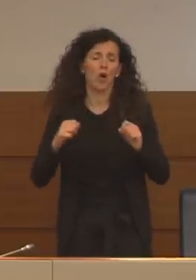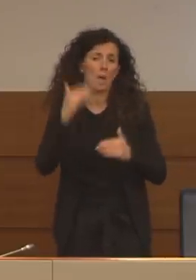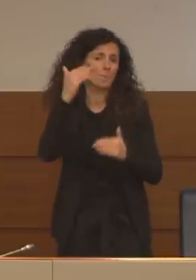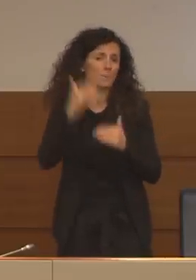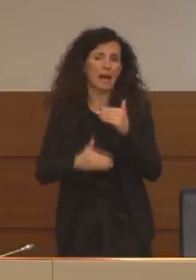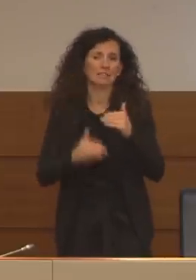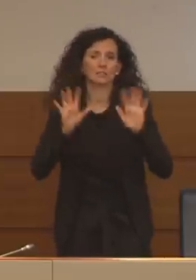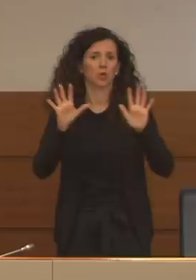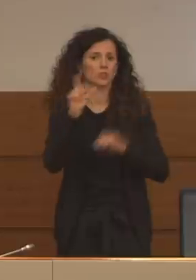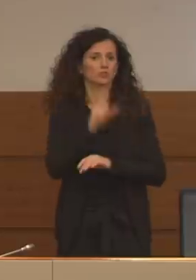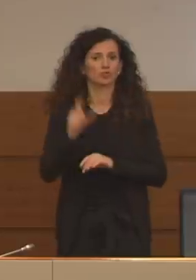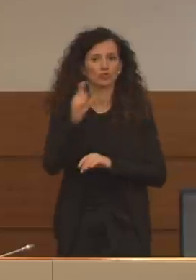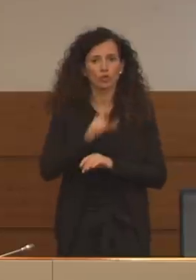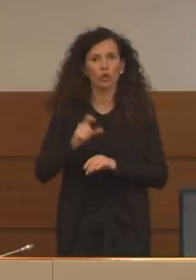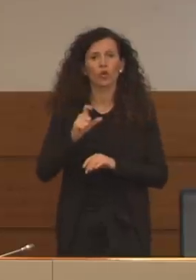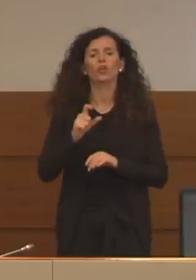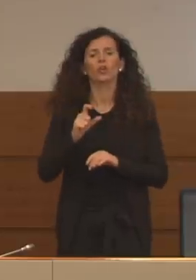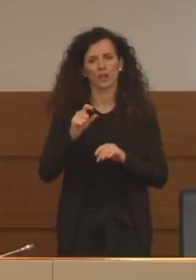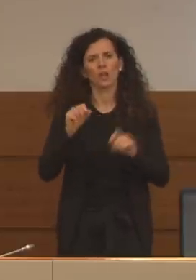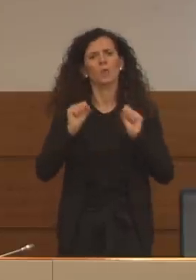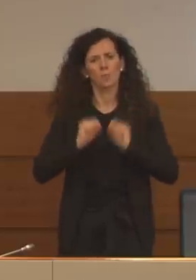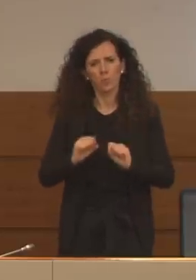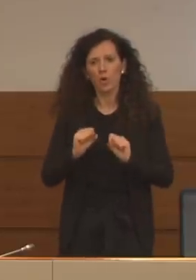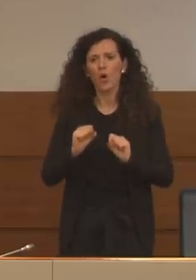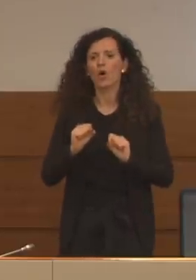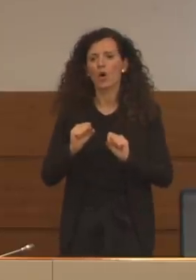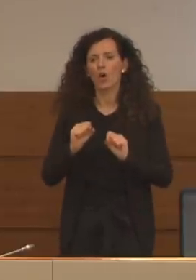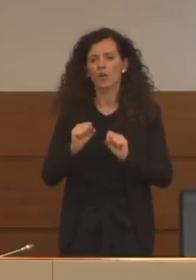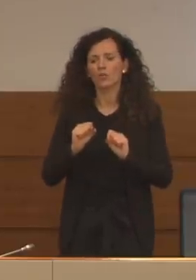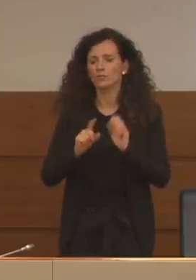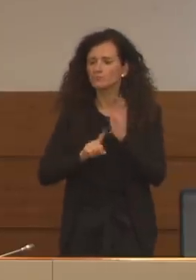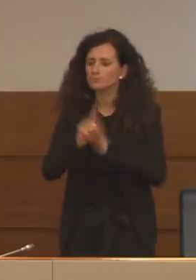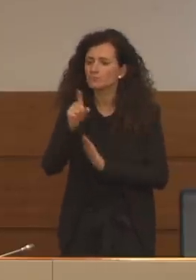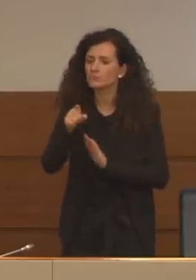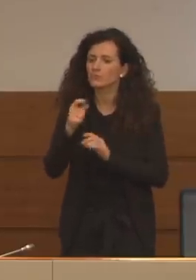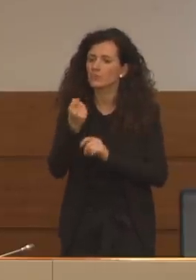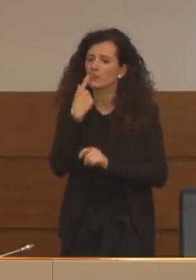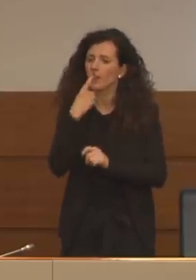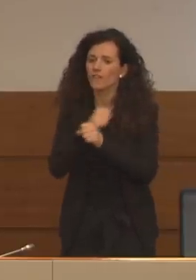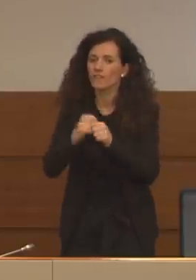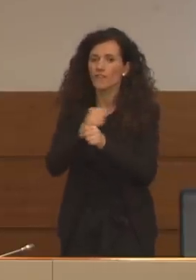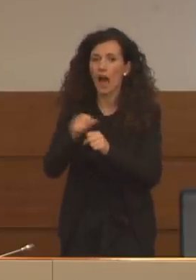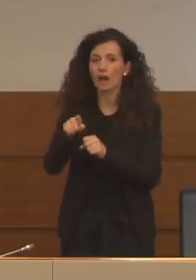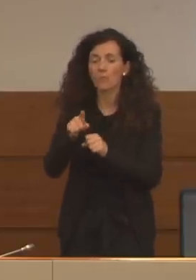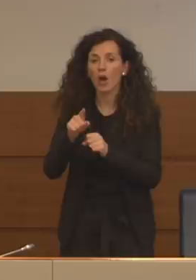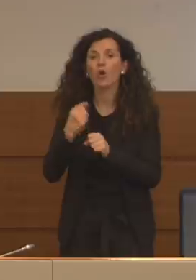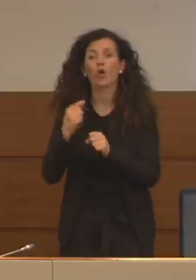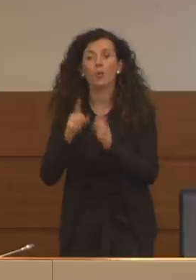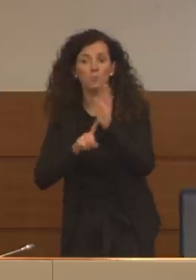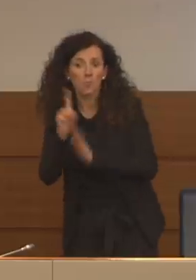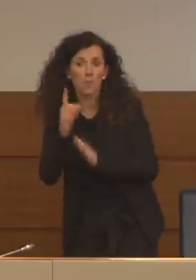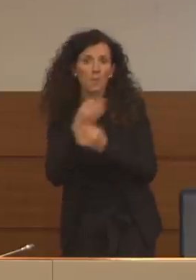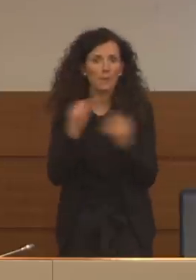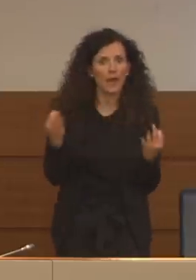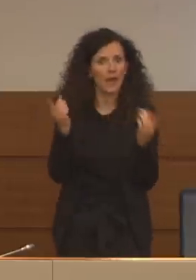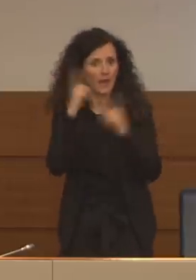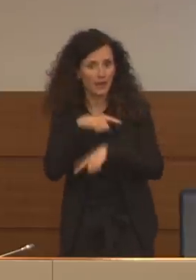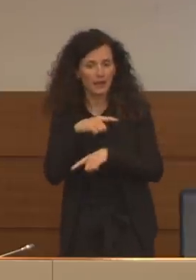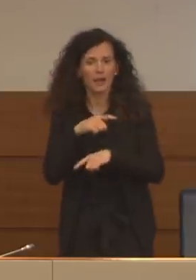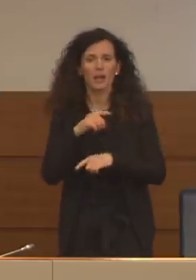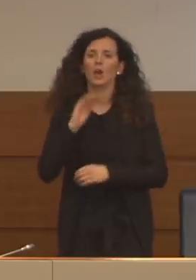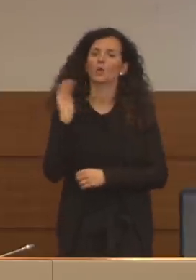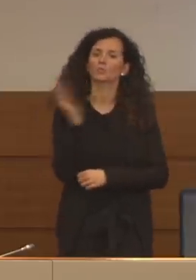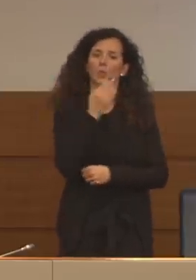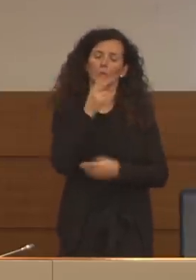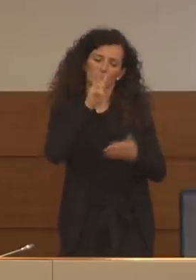si potrà avere un riscontro sull'uso di questi farmaci abbiamo letto tutti quanti di questo farmaco